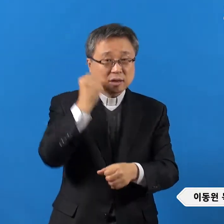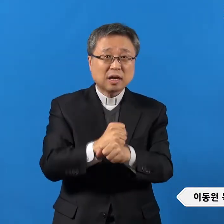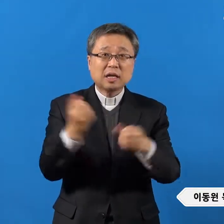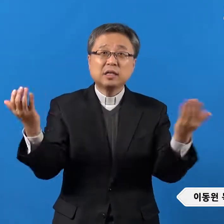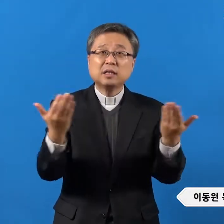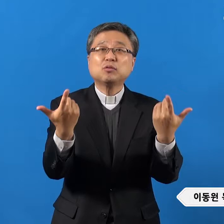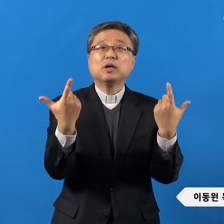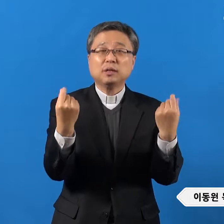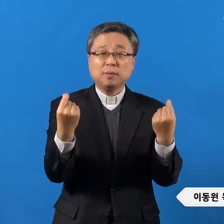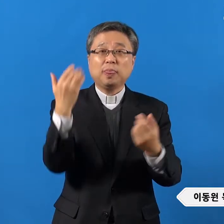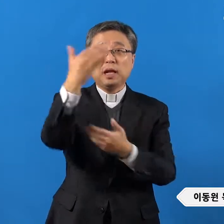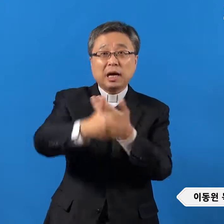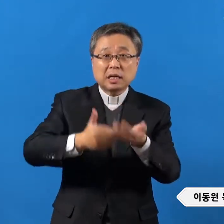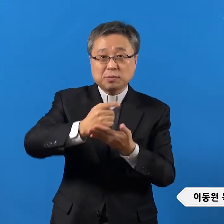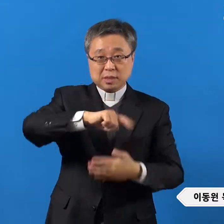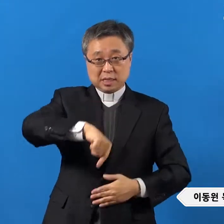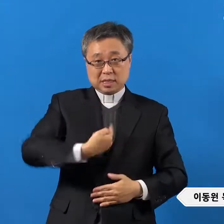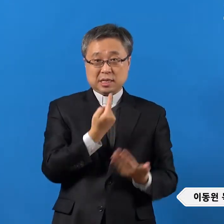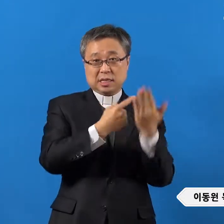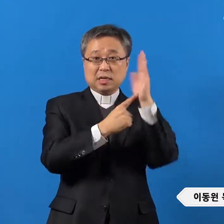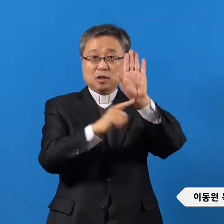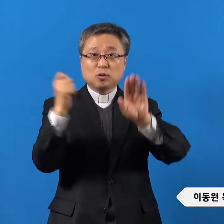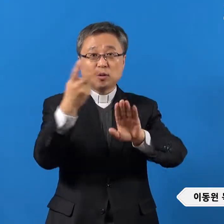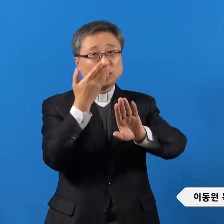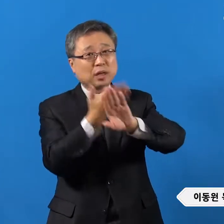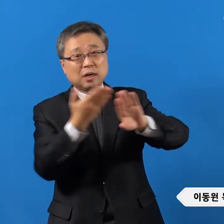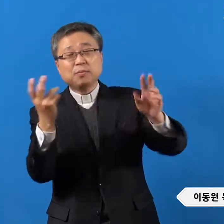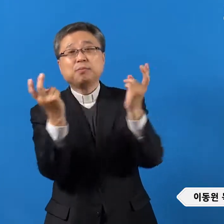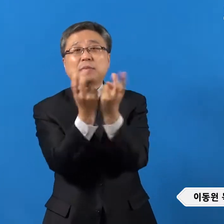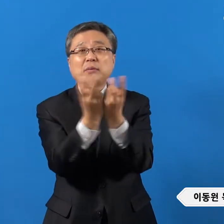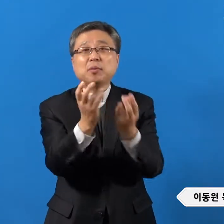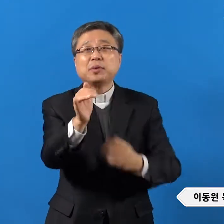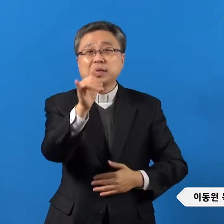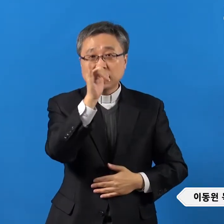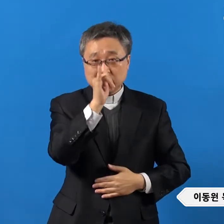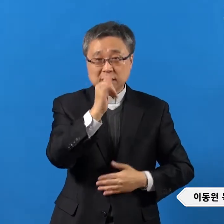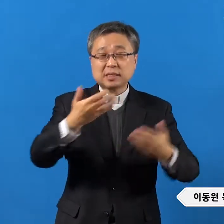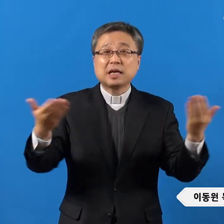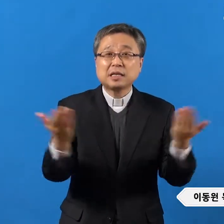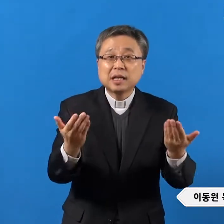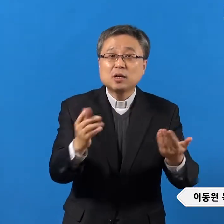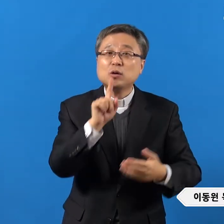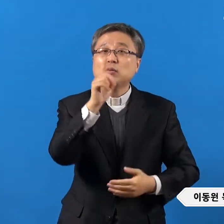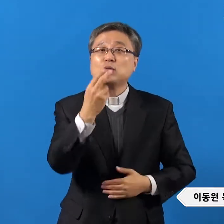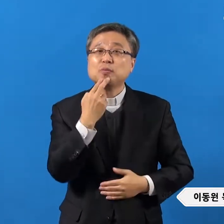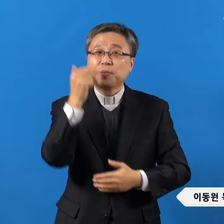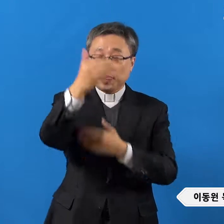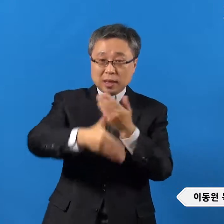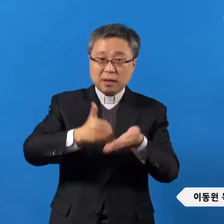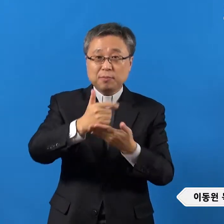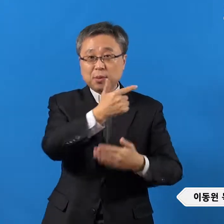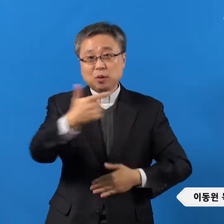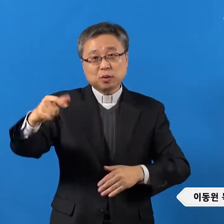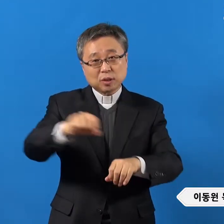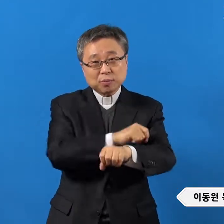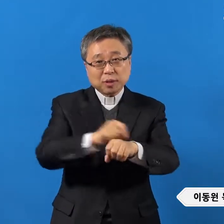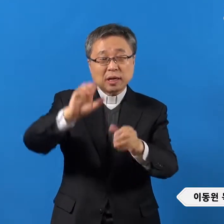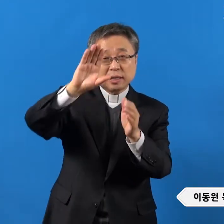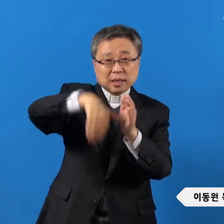하나님은 자기 자신을 드러내는 또 다른 방법이 있다는 것입니다. 물론 하나님이 매우 특별한 경우에 매우